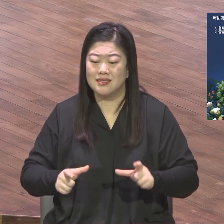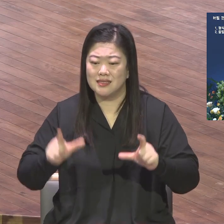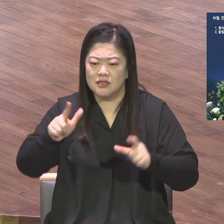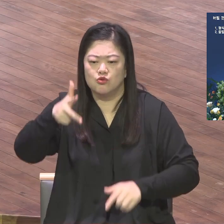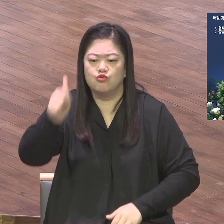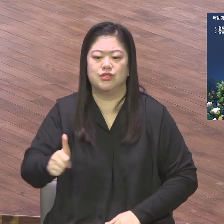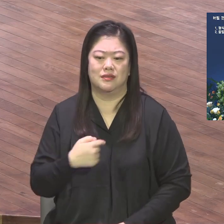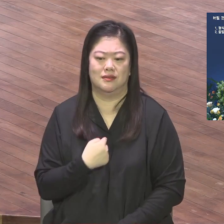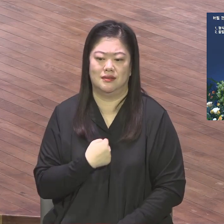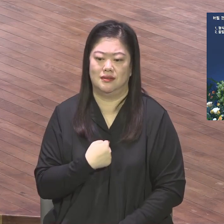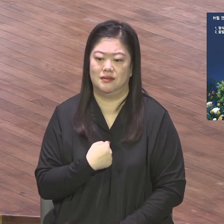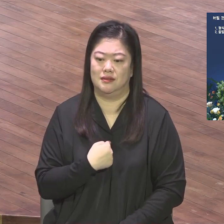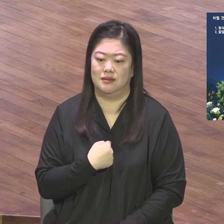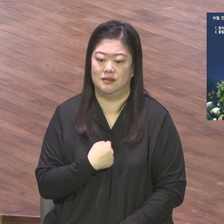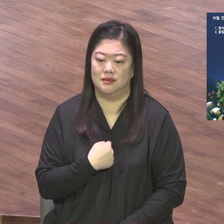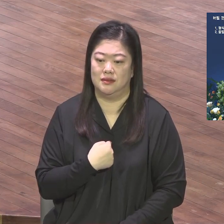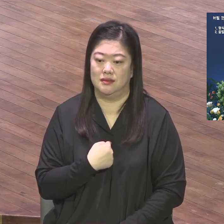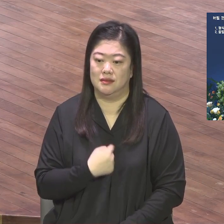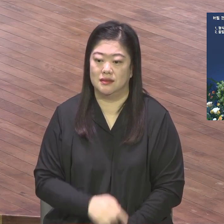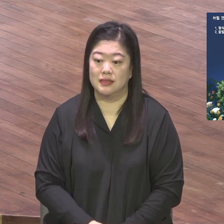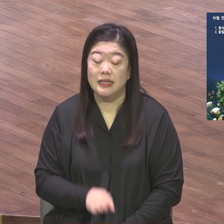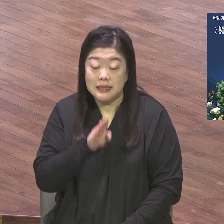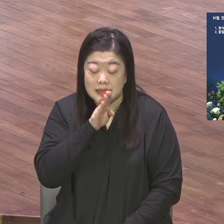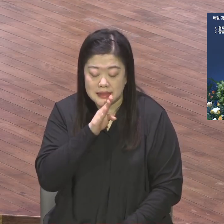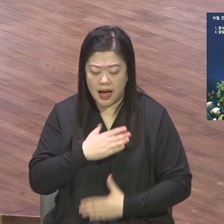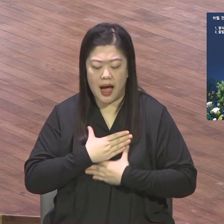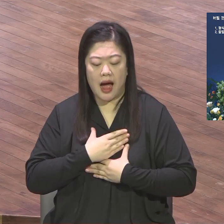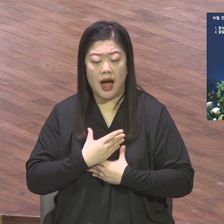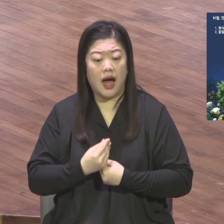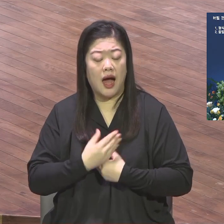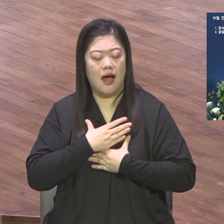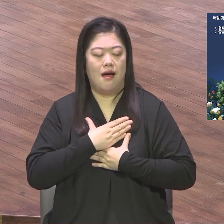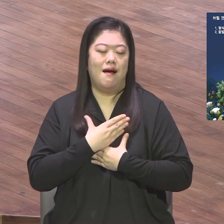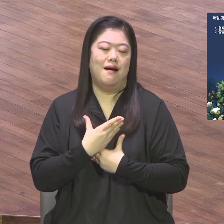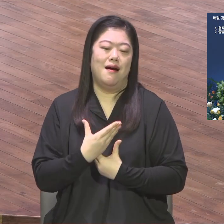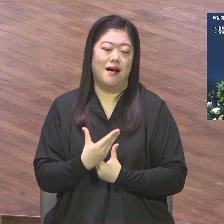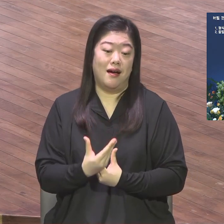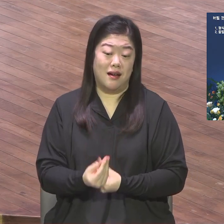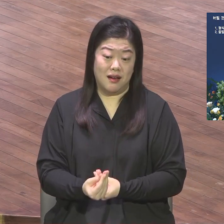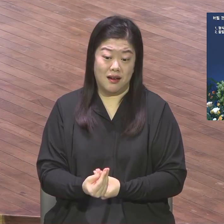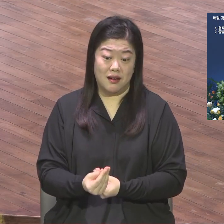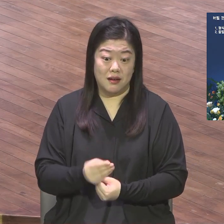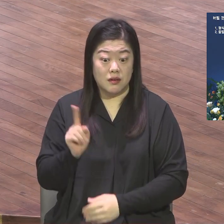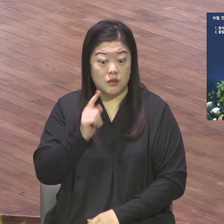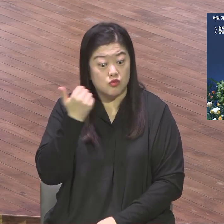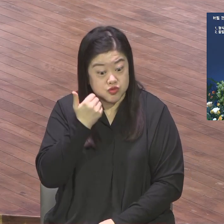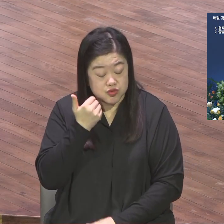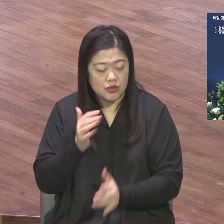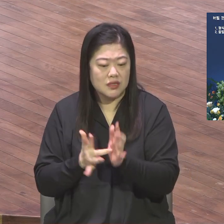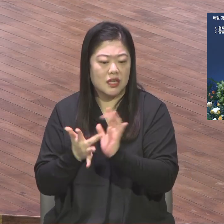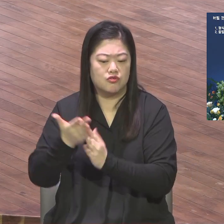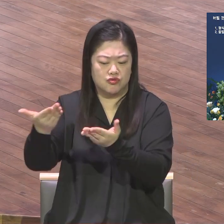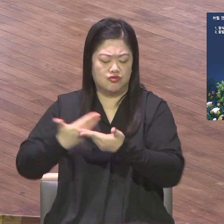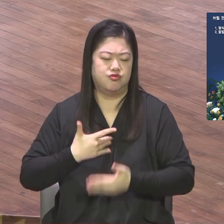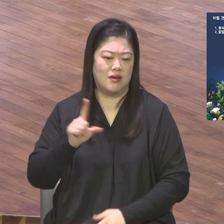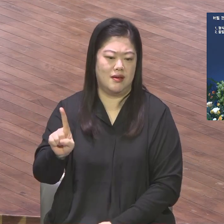쉽게 표현하면 참된 안식은 참된 안식을 주시는 분은 예수님밖에